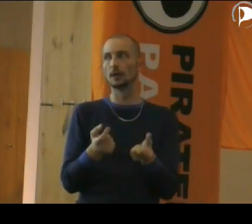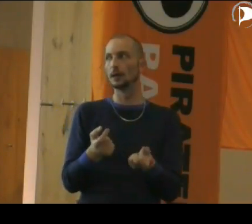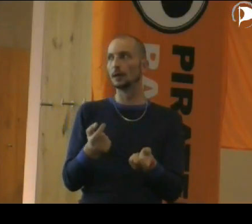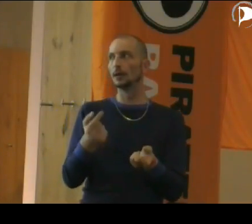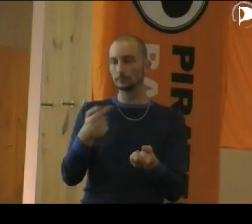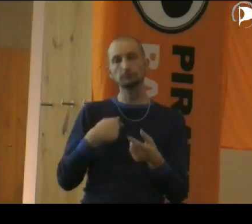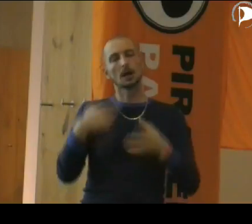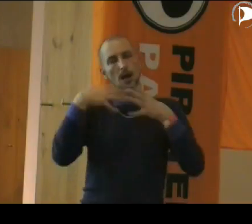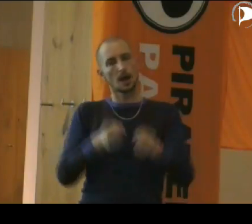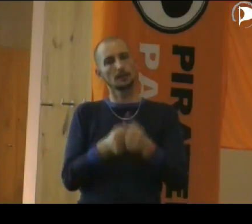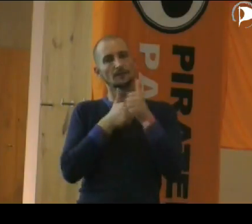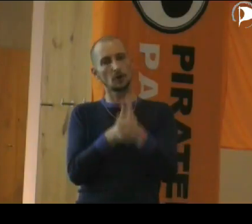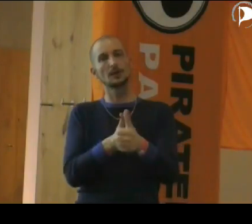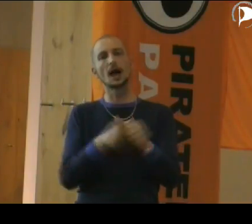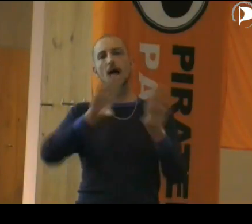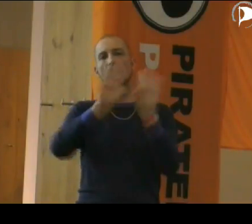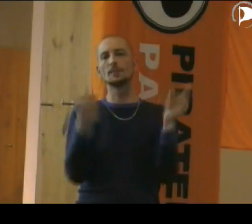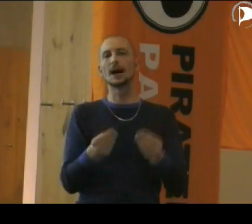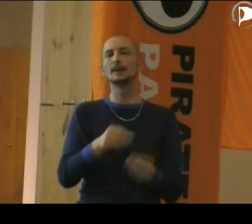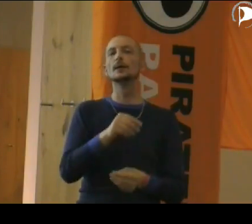das muss man